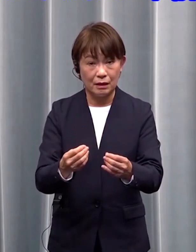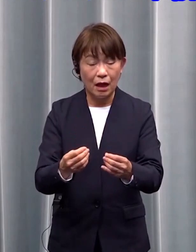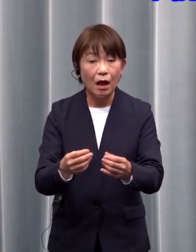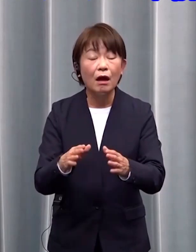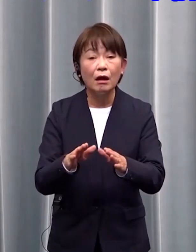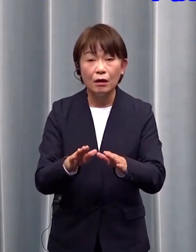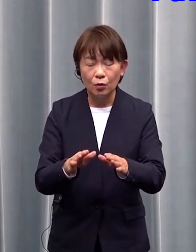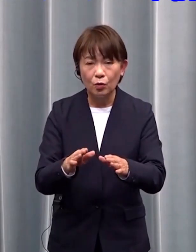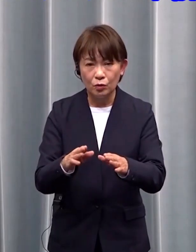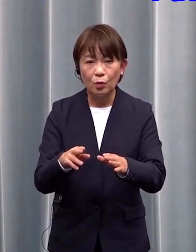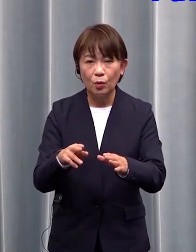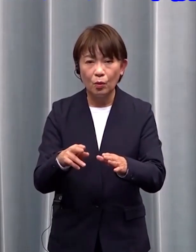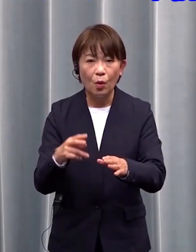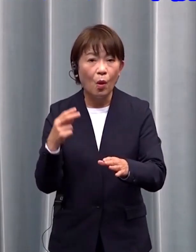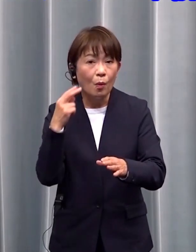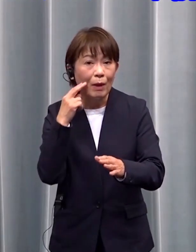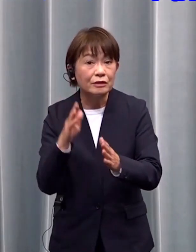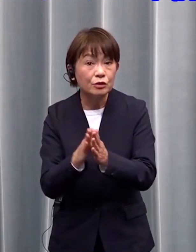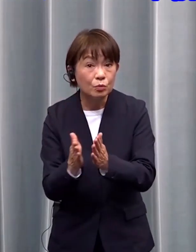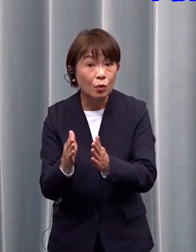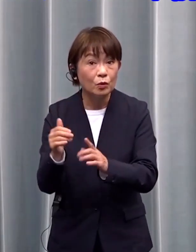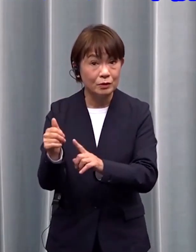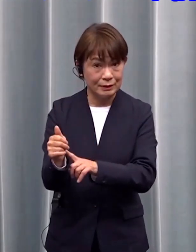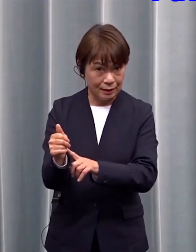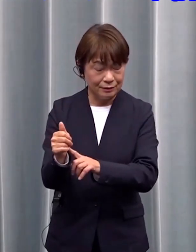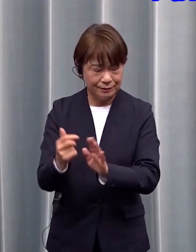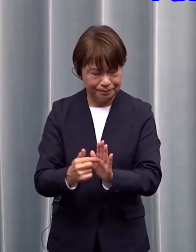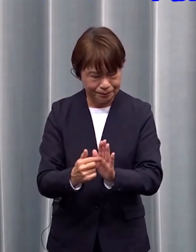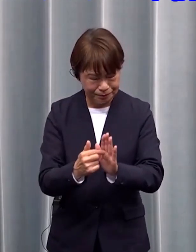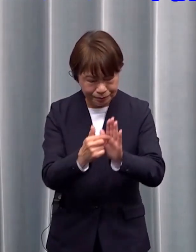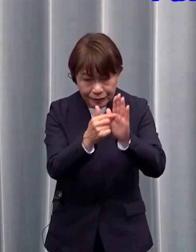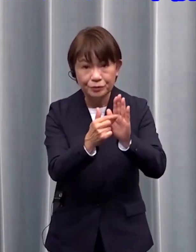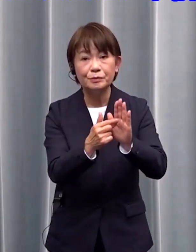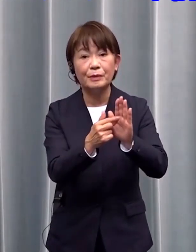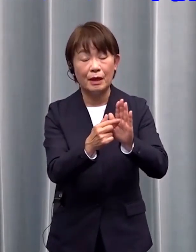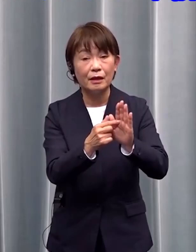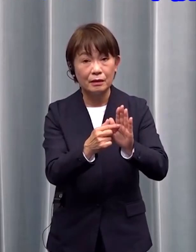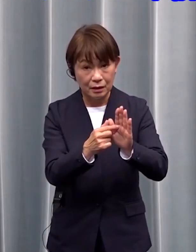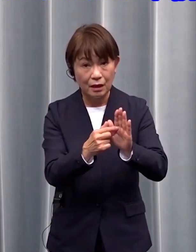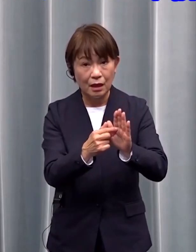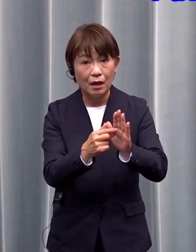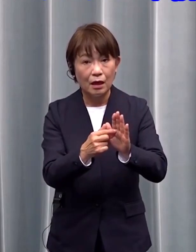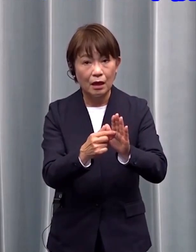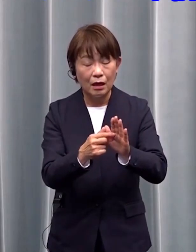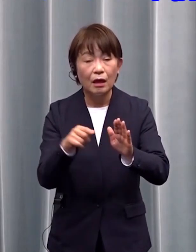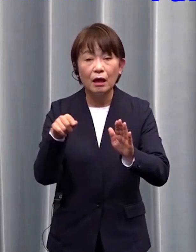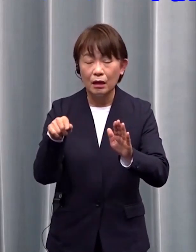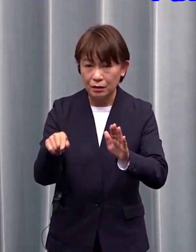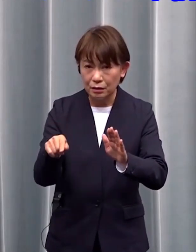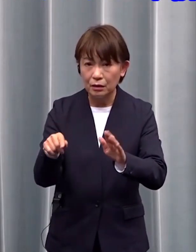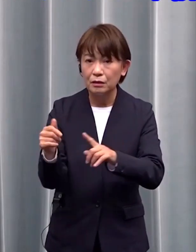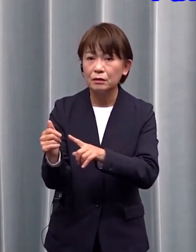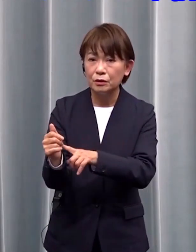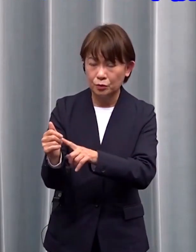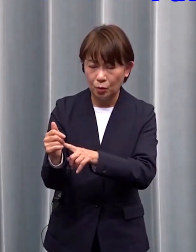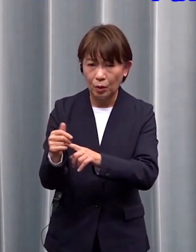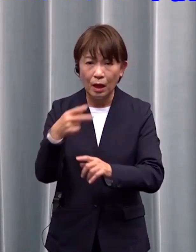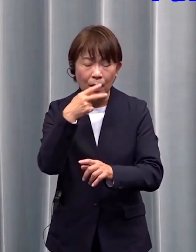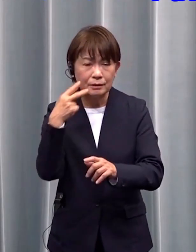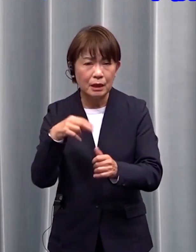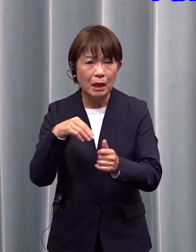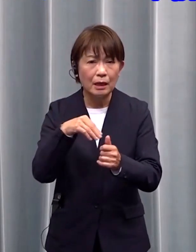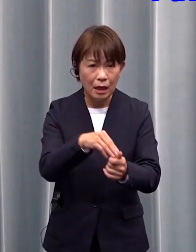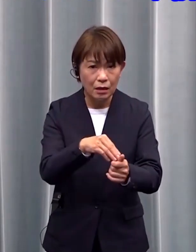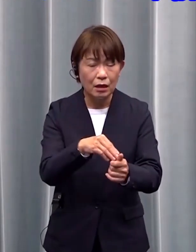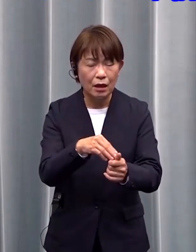人志さんという非常に著名な、芸能界の大御所と言われているような方が、このような性加害の疑惑を複数